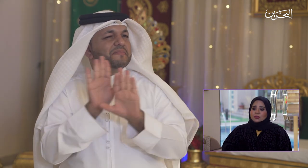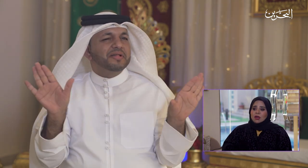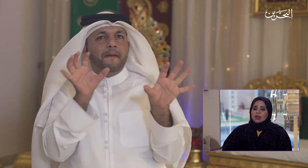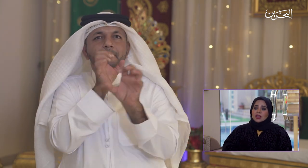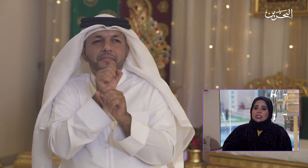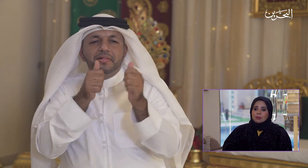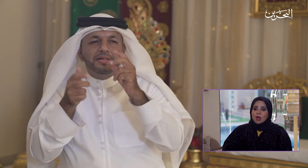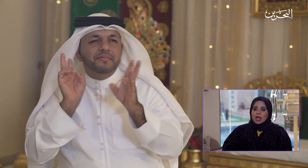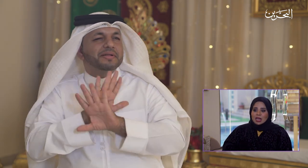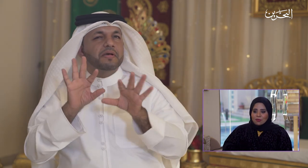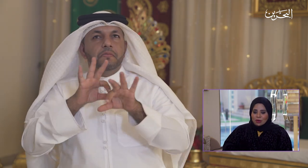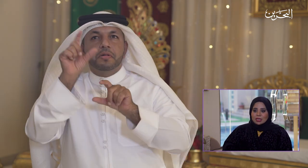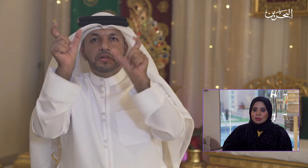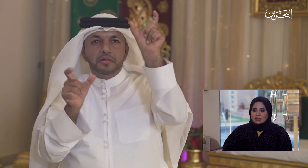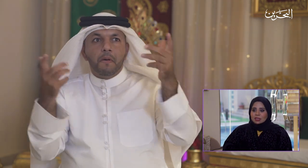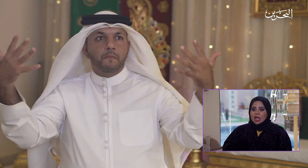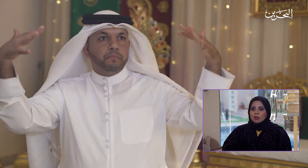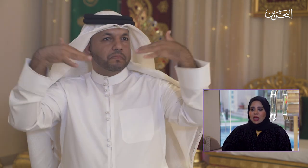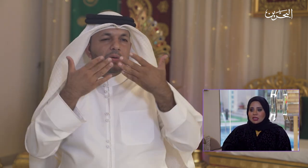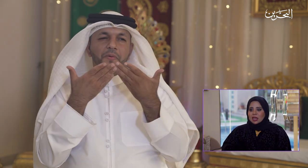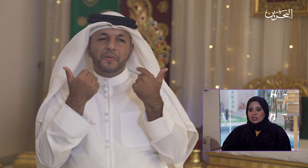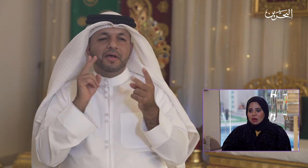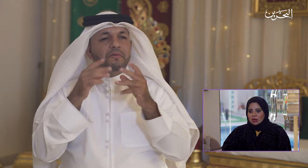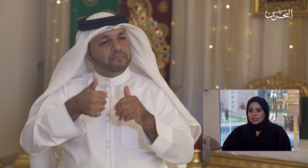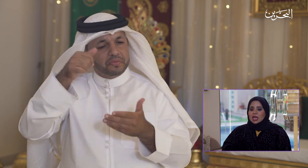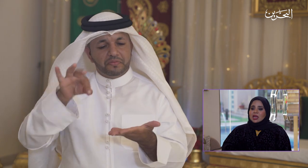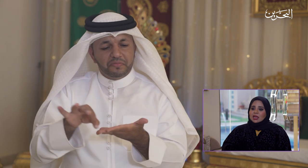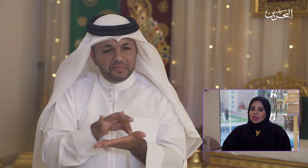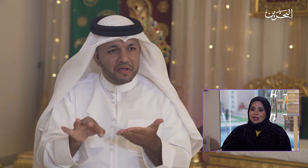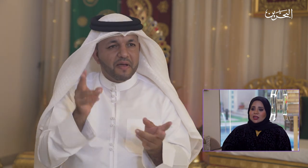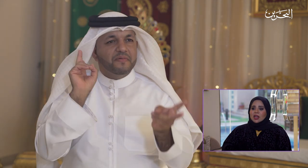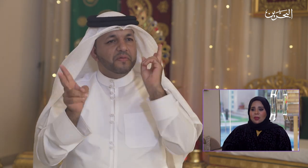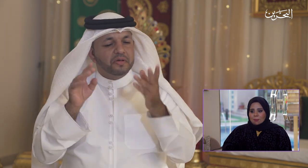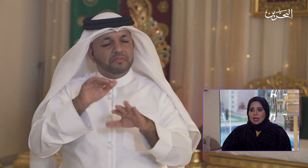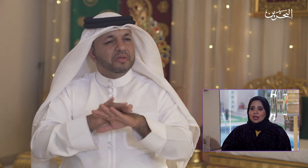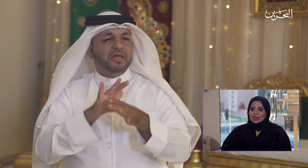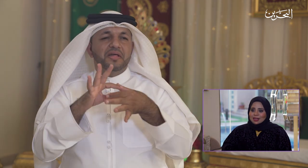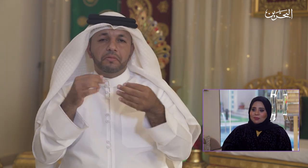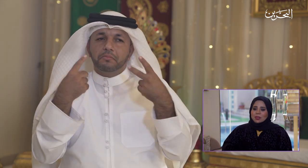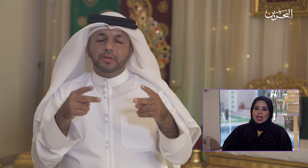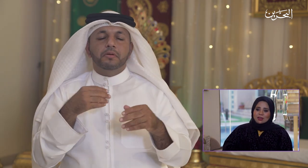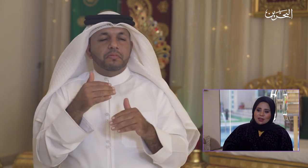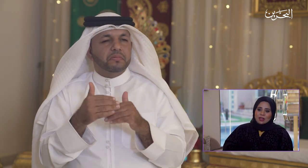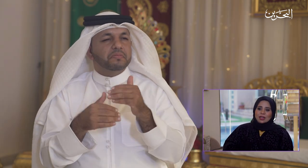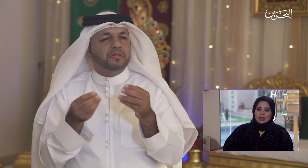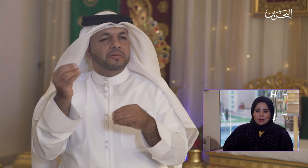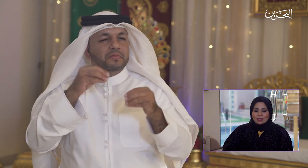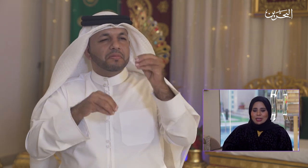صار ان اسمحوا حق الحفلات البسيطه حق معدل الاشخاص، قال ما علي مثل